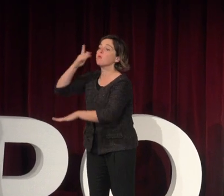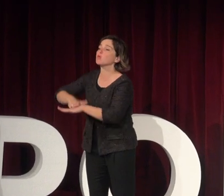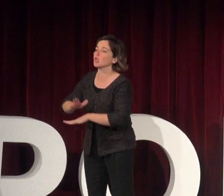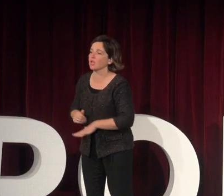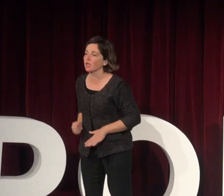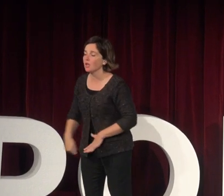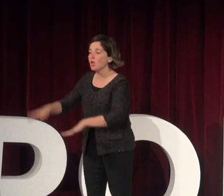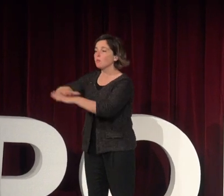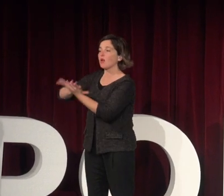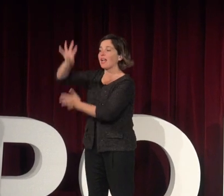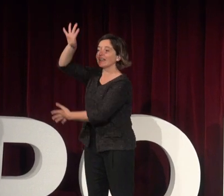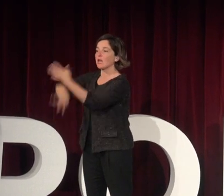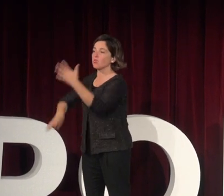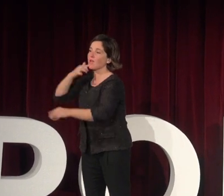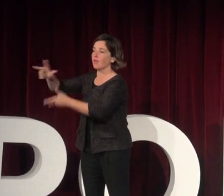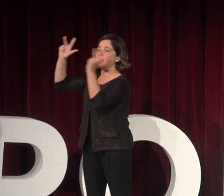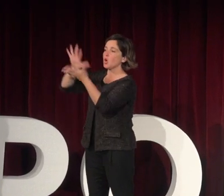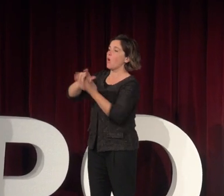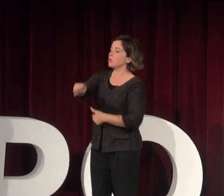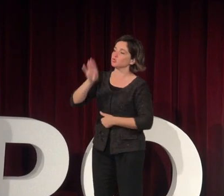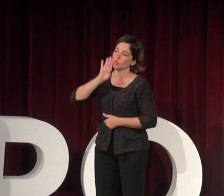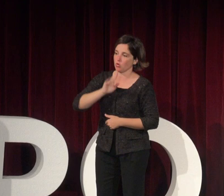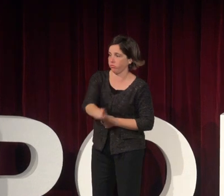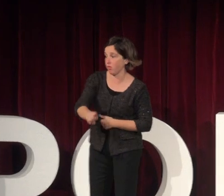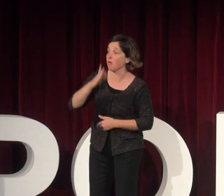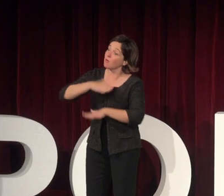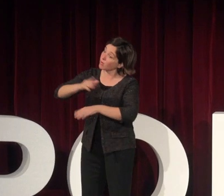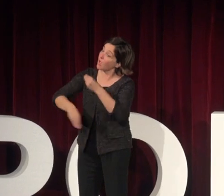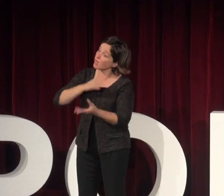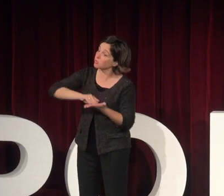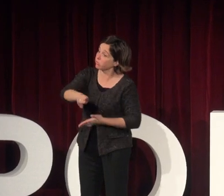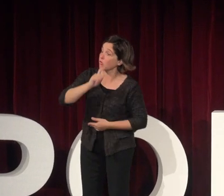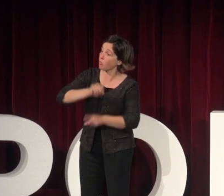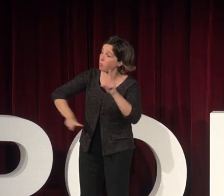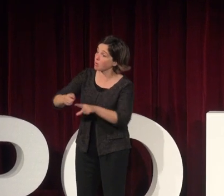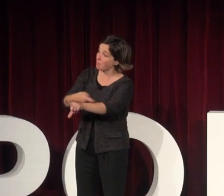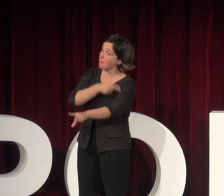qué? Porque hablar de Cataluña les permite no hablar de la corrupción. Y ahora, ¿cómo solucionamos?